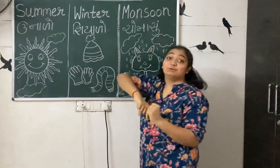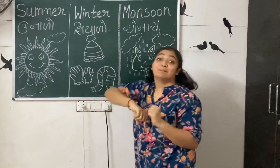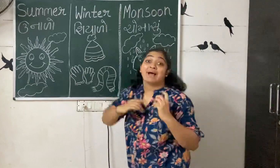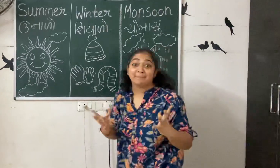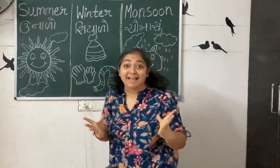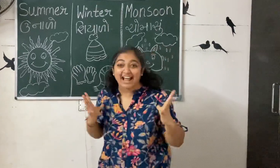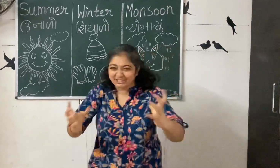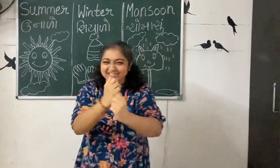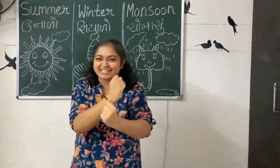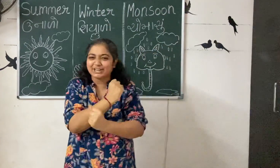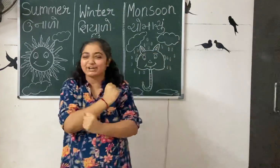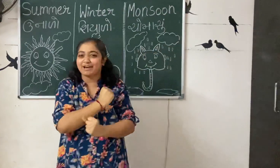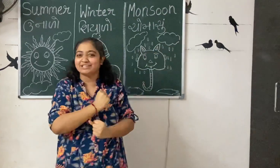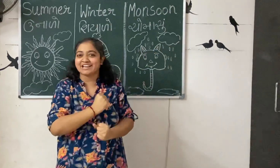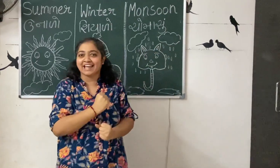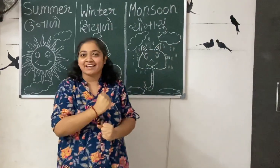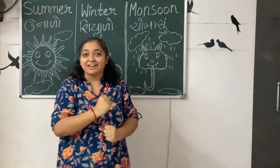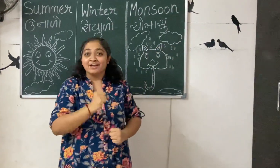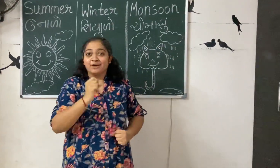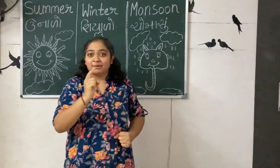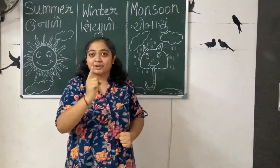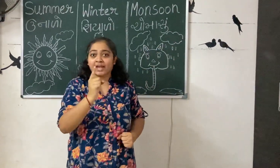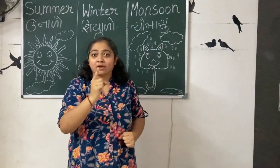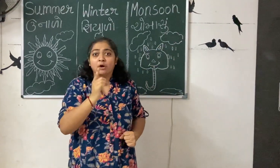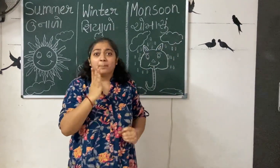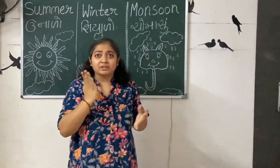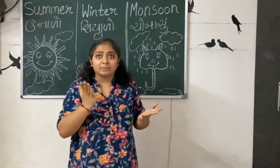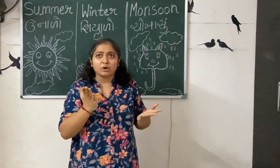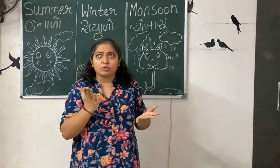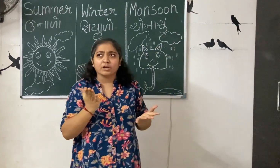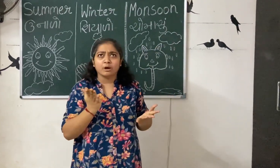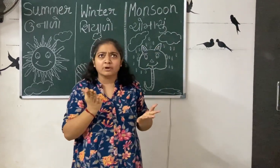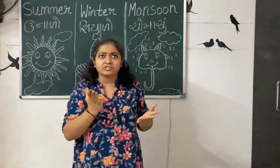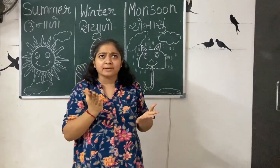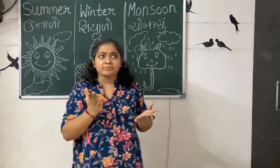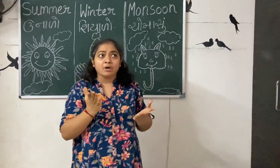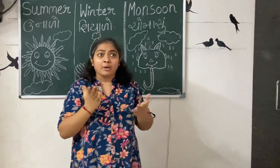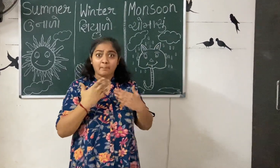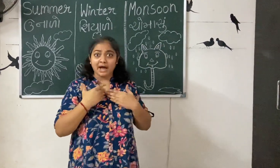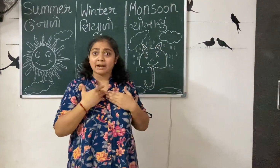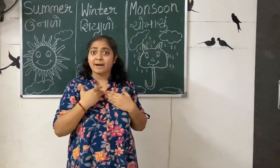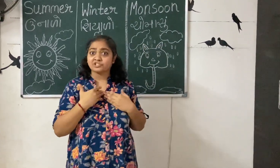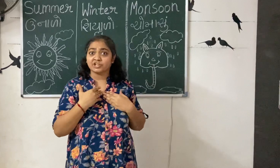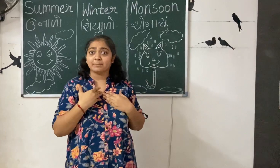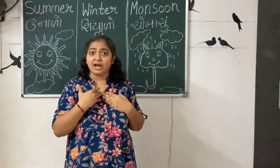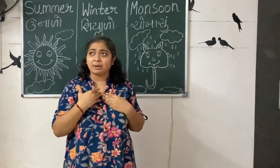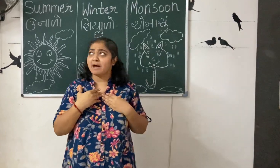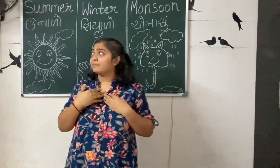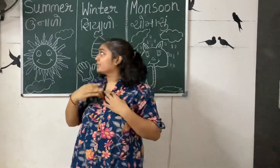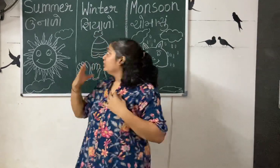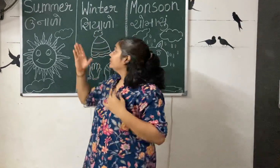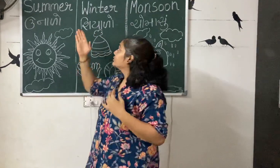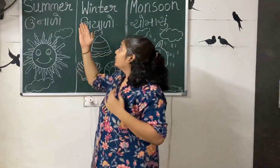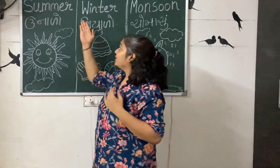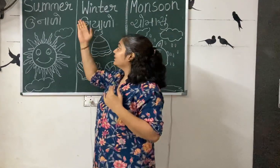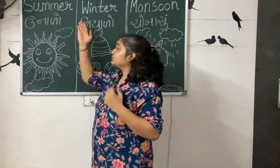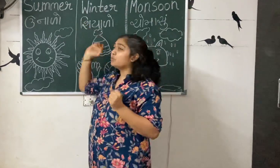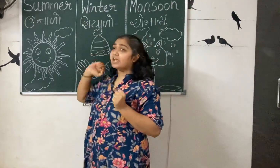पड़ आपने एक्शन साते करवानी छे हो के पर तमने लोकोने साँ खबर चे मारा बा आचे मारावां शोम होल के